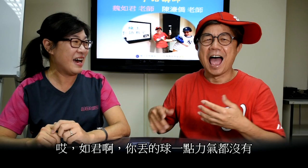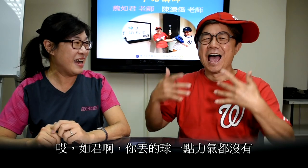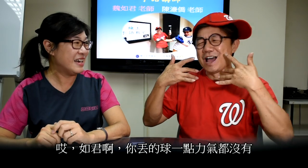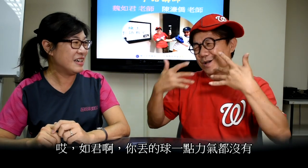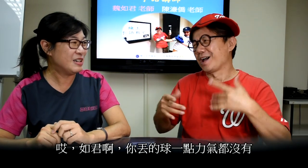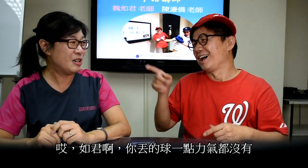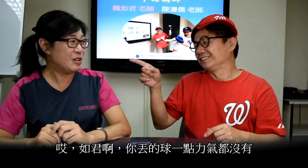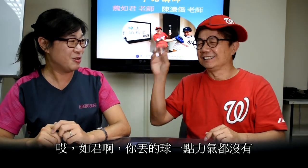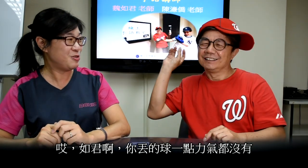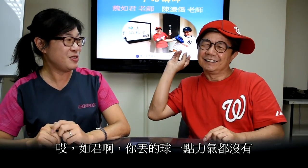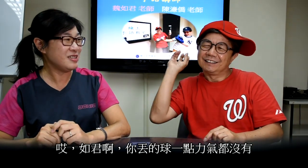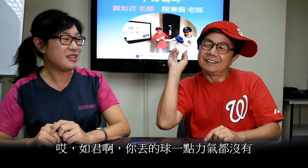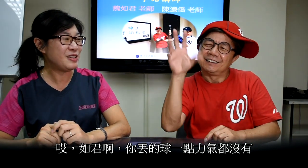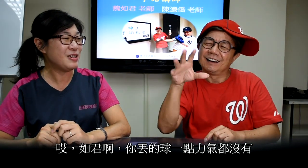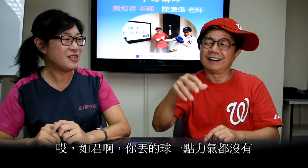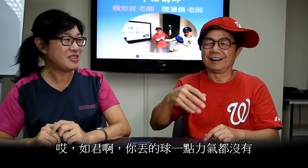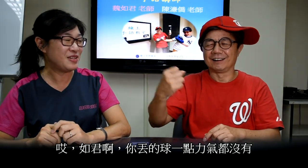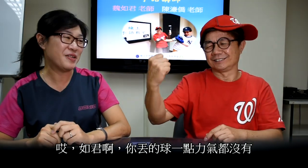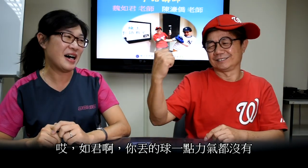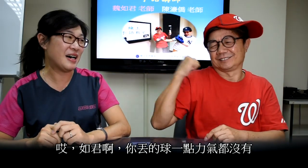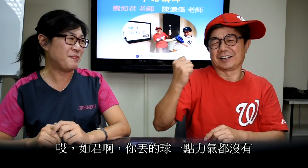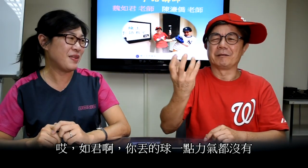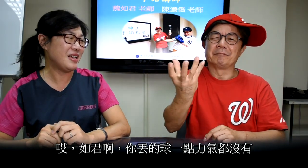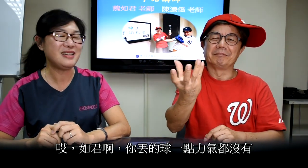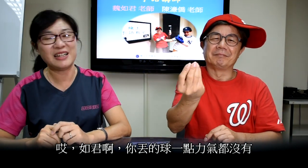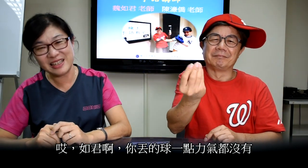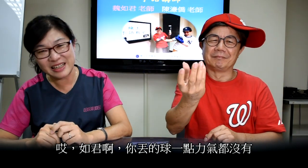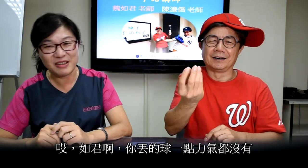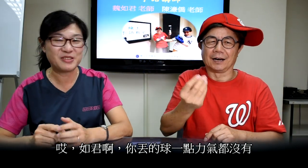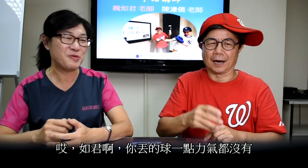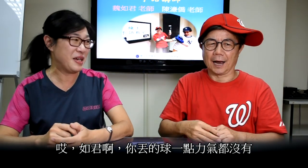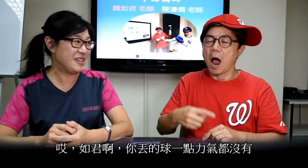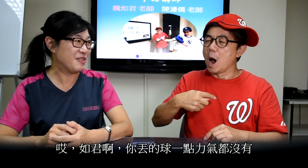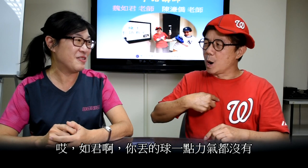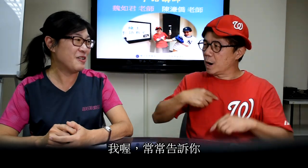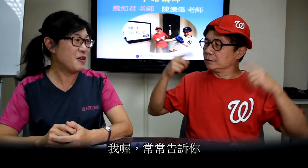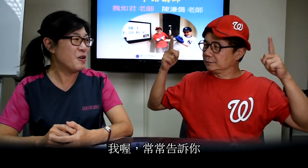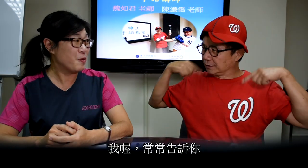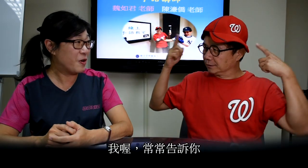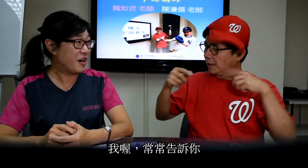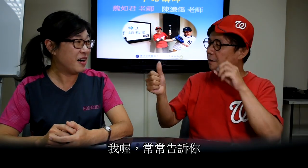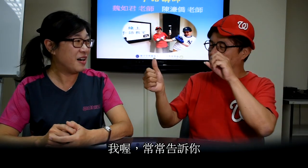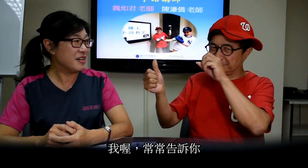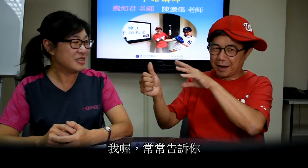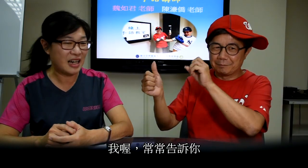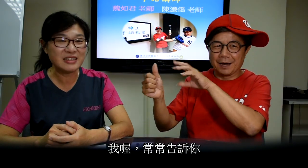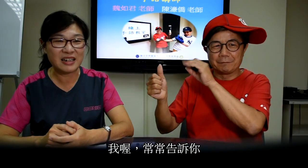哎，如君，你丢的球啊一点力道都没有。我常常告